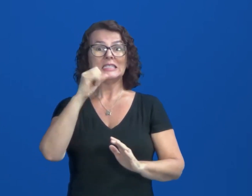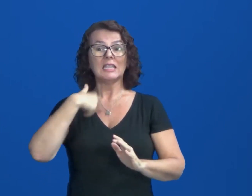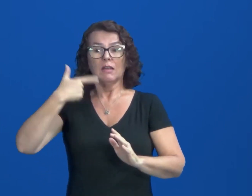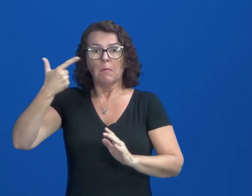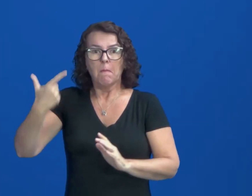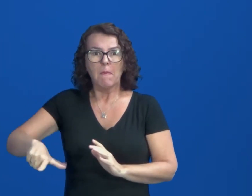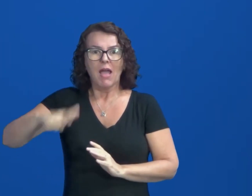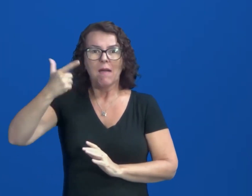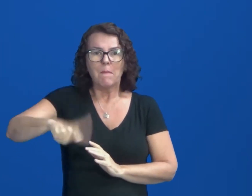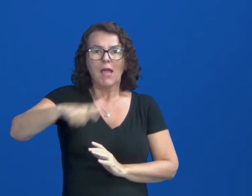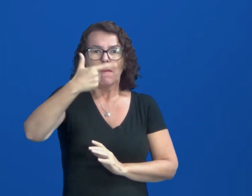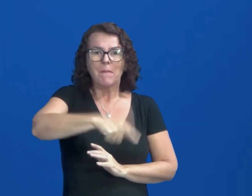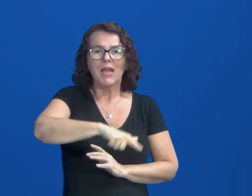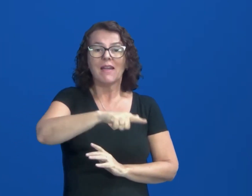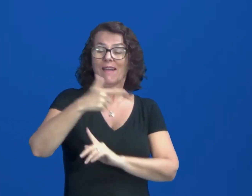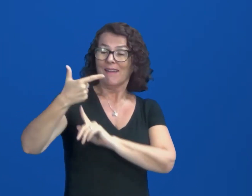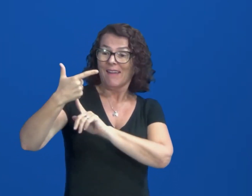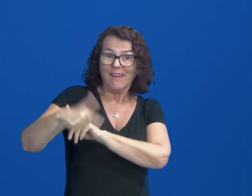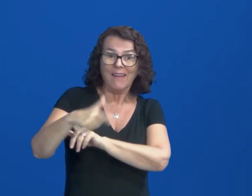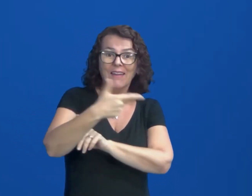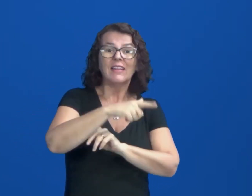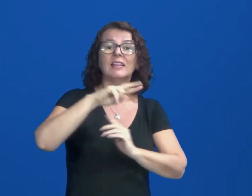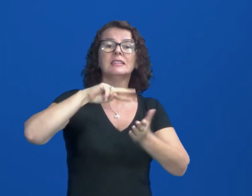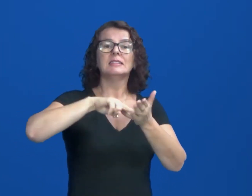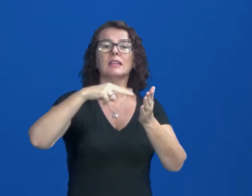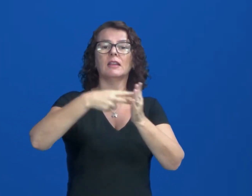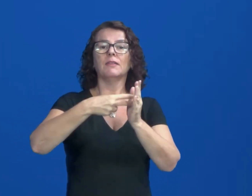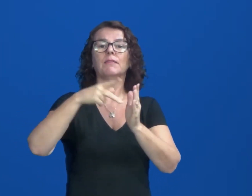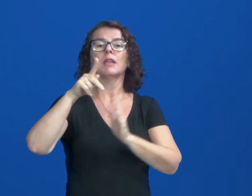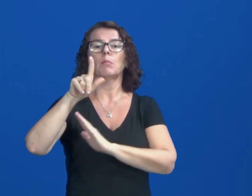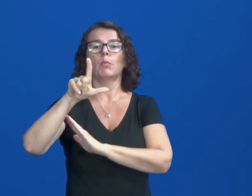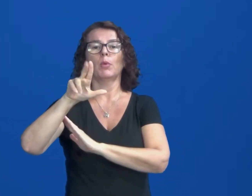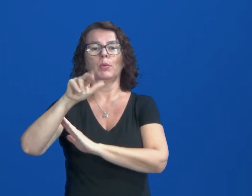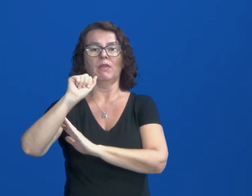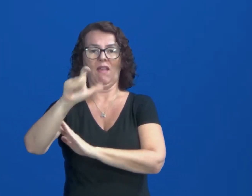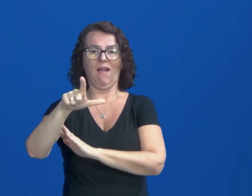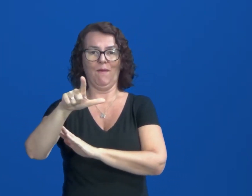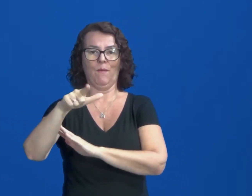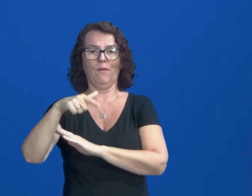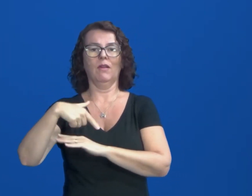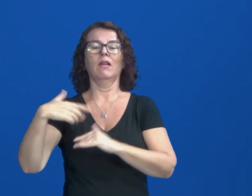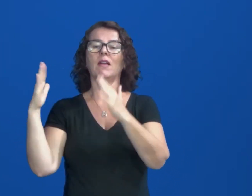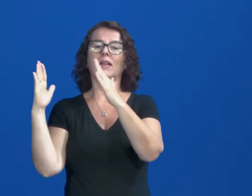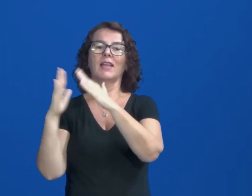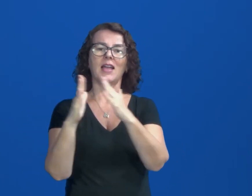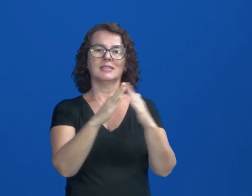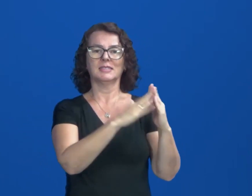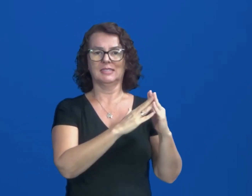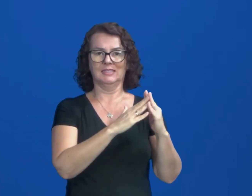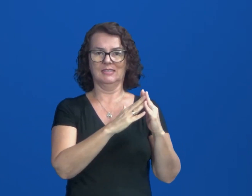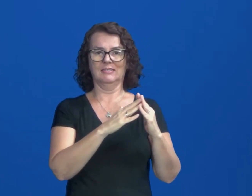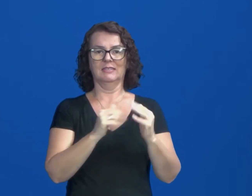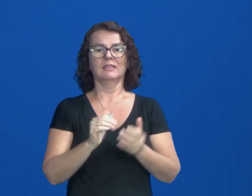singular. Casa. Se eu repetir o sinal, eu dou o sentido de casas, de plural.